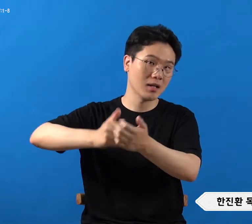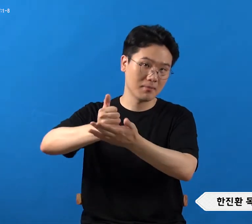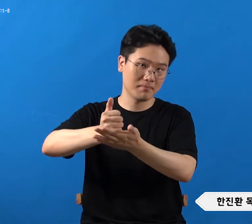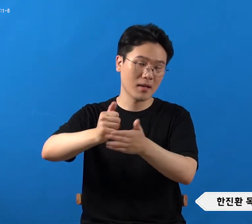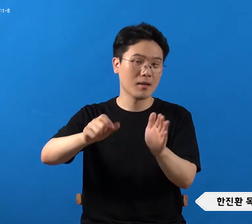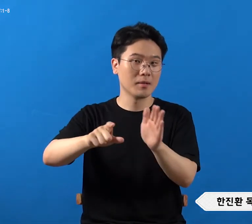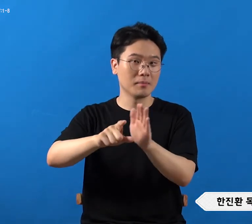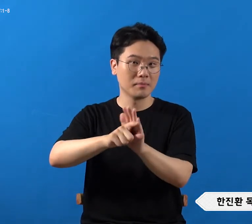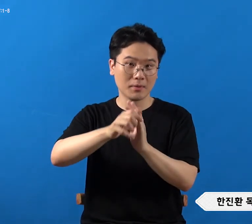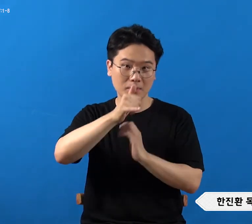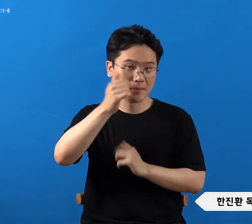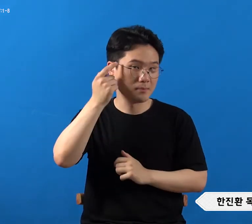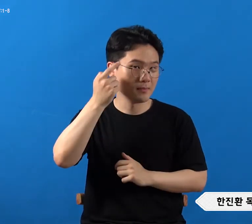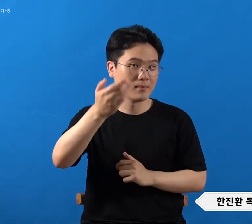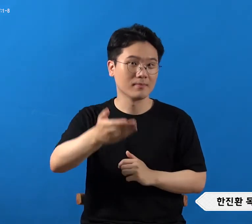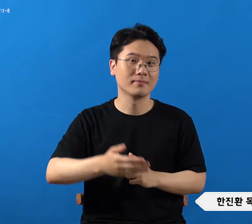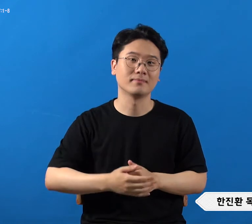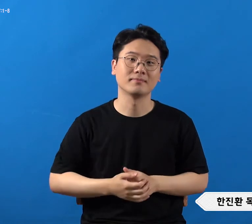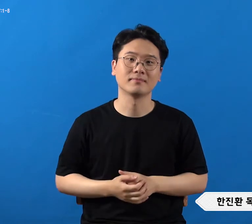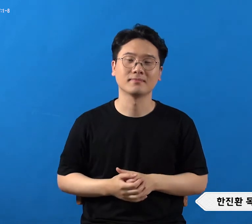하나님을 믿고 계십니까?